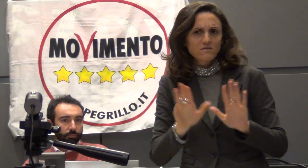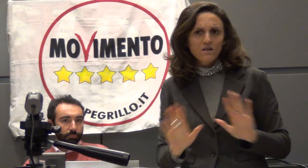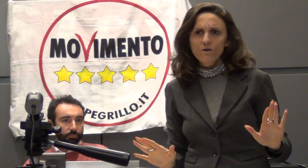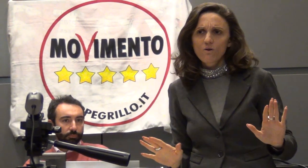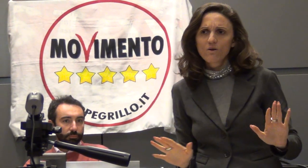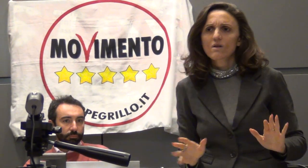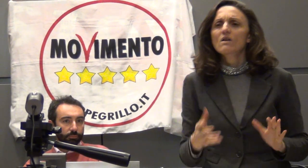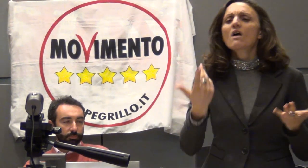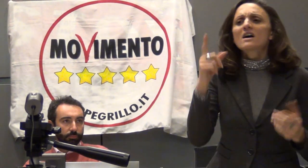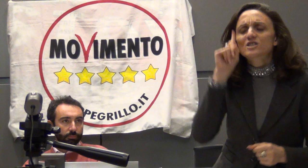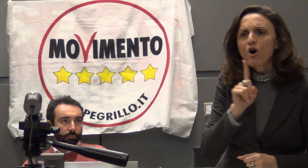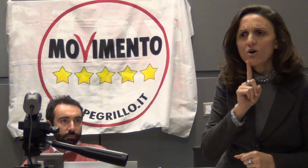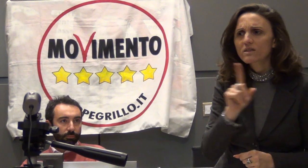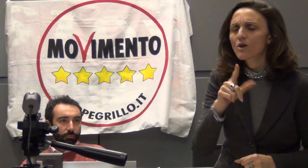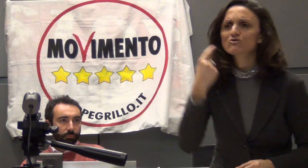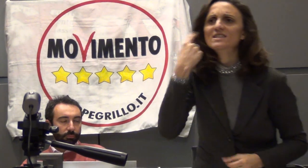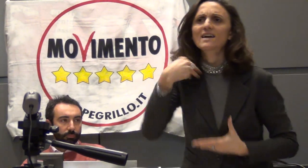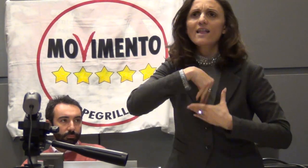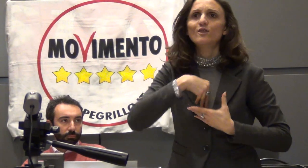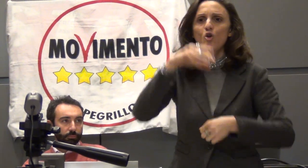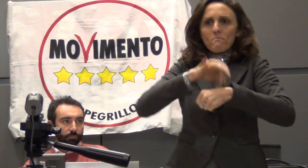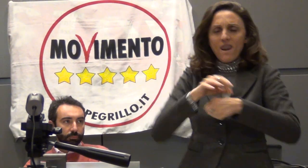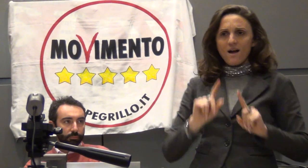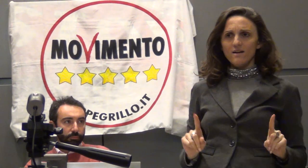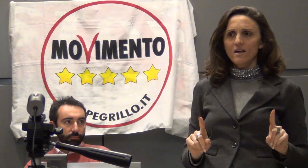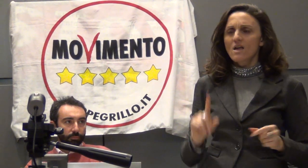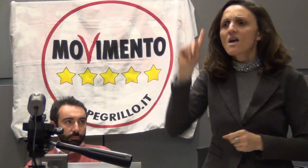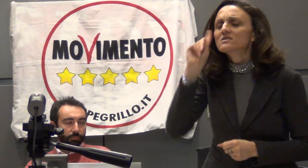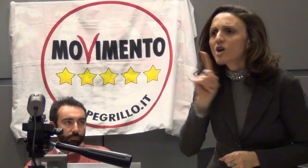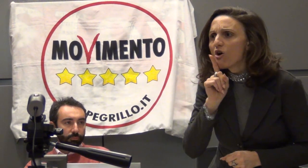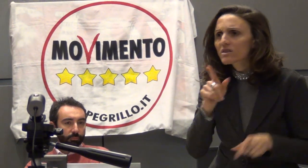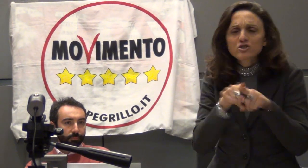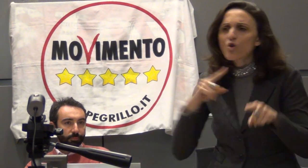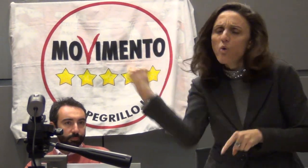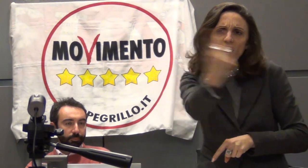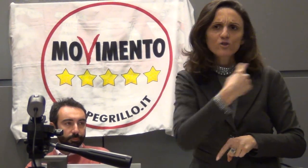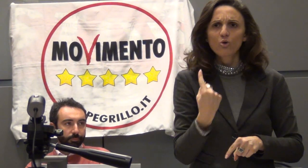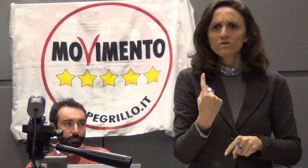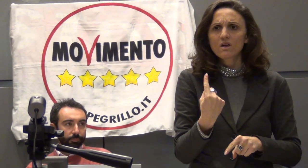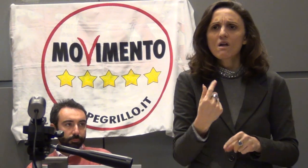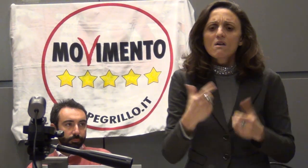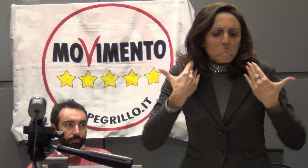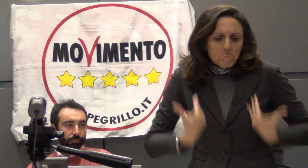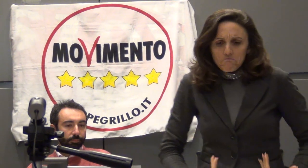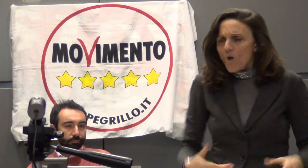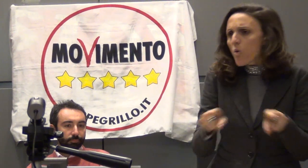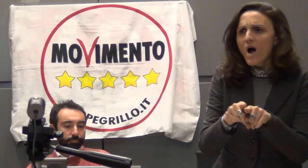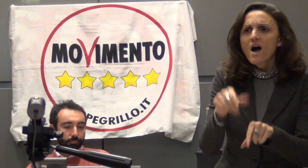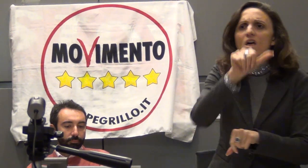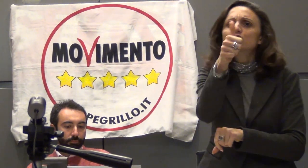linguistico, sociale, perché noi persone sorde non ci sentiamo malate, noi ci sentiamo al pari